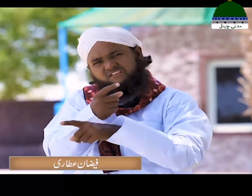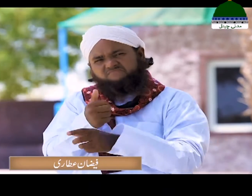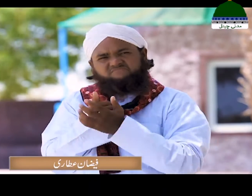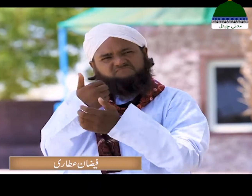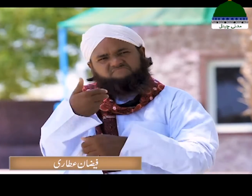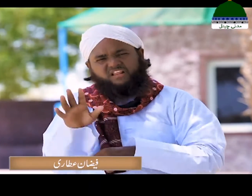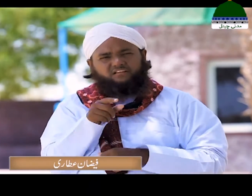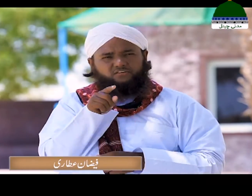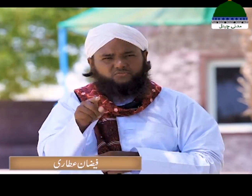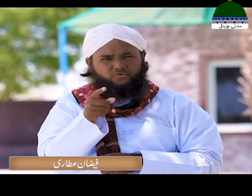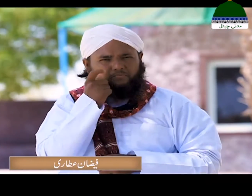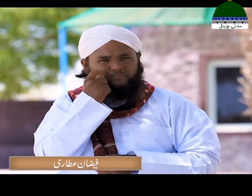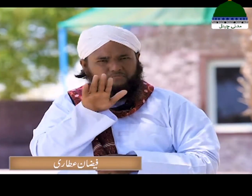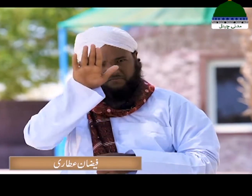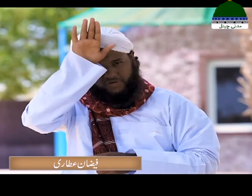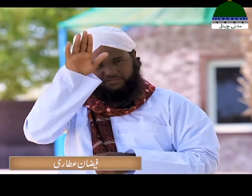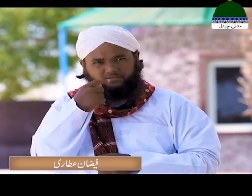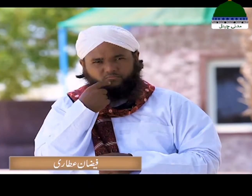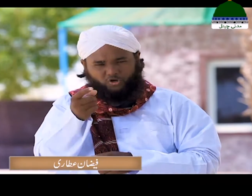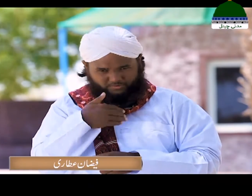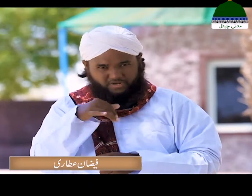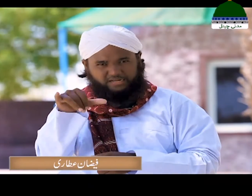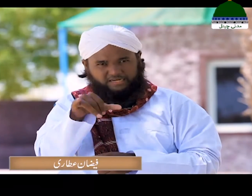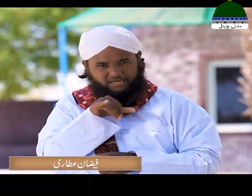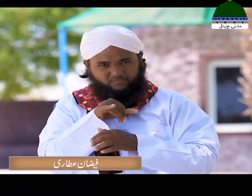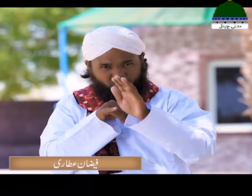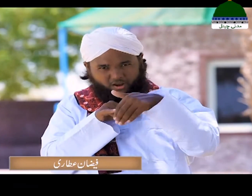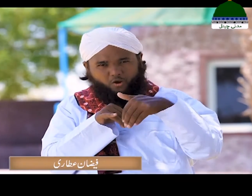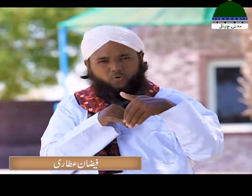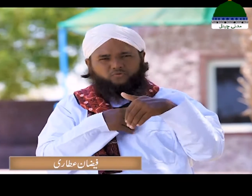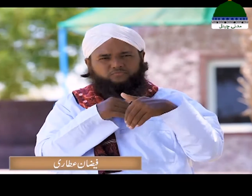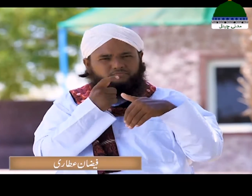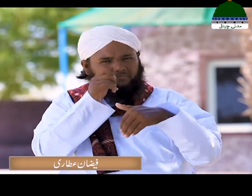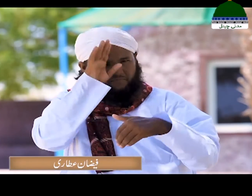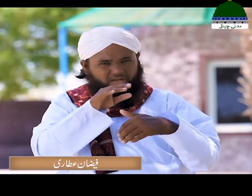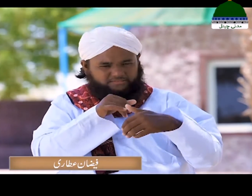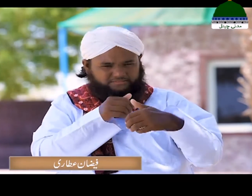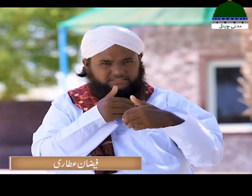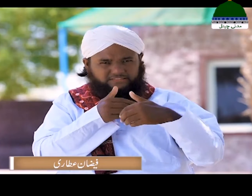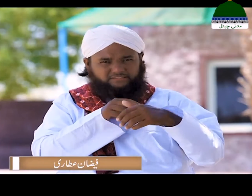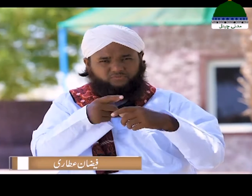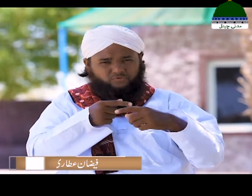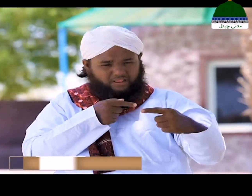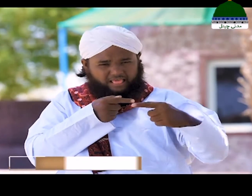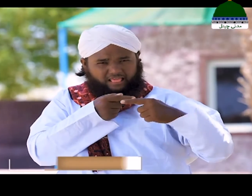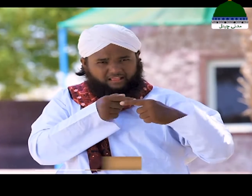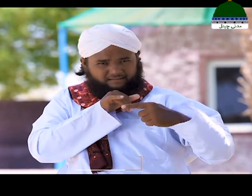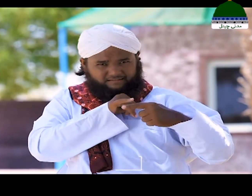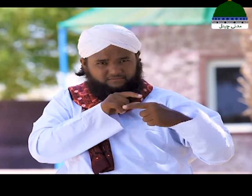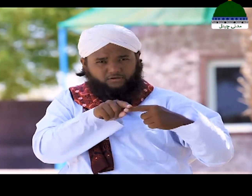مکمل کر لی تو بادشاہ نے اس سے کہا، میرے قریب آؤ۔ وہ بادشاہ کے قریب گیا تو اس نے فوراً اپنے منہ پر اپنا ہاتھ رکھ لیا